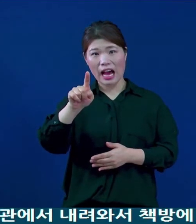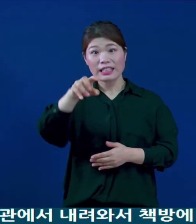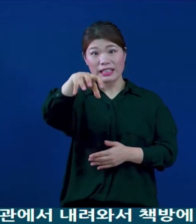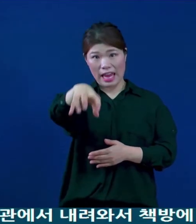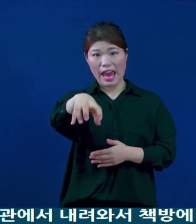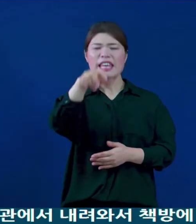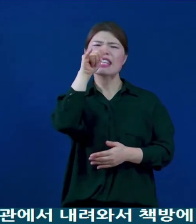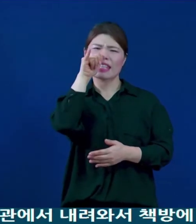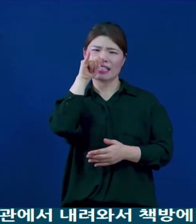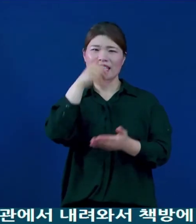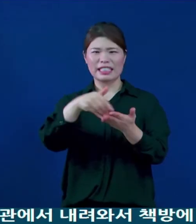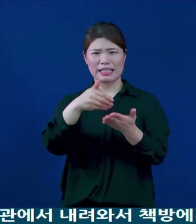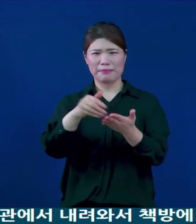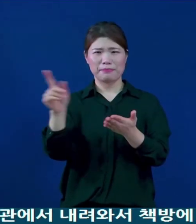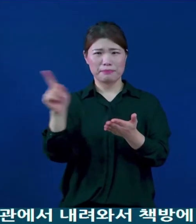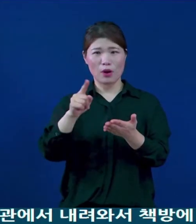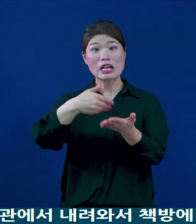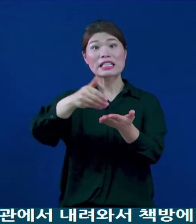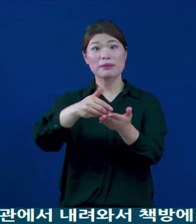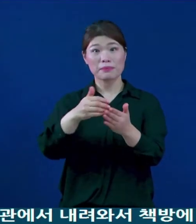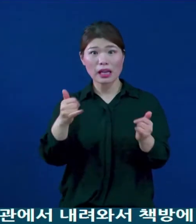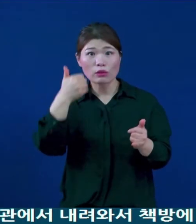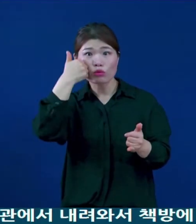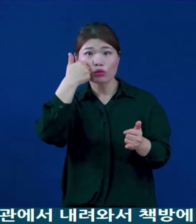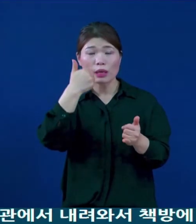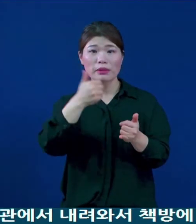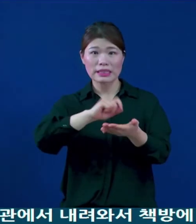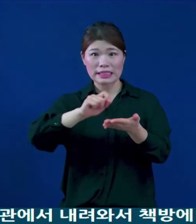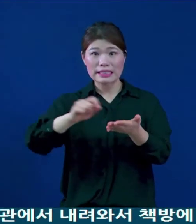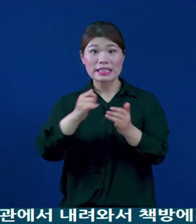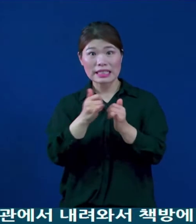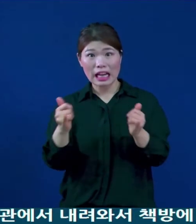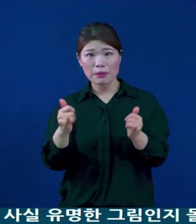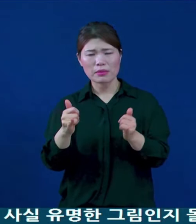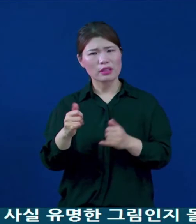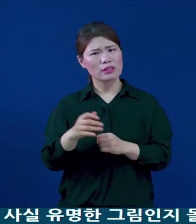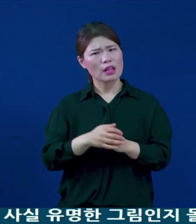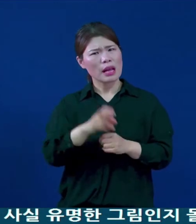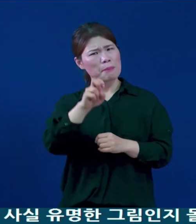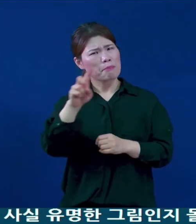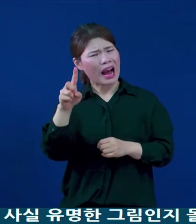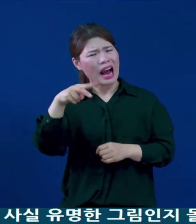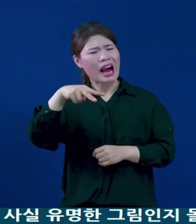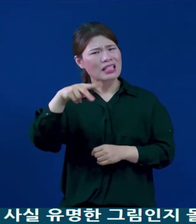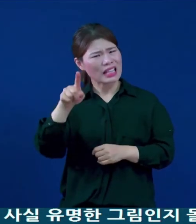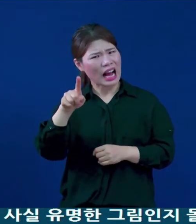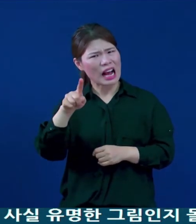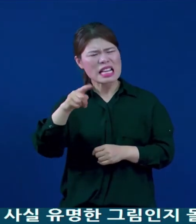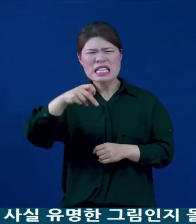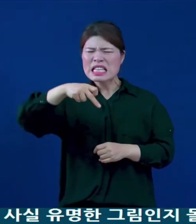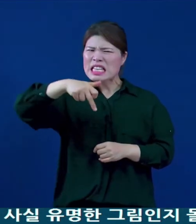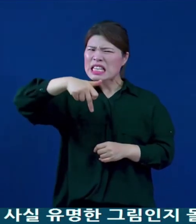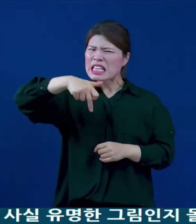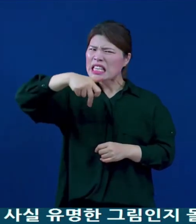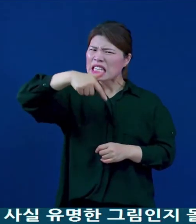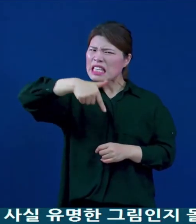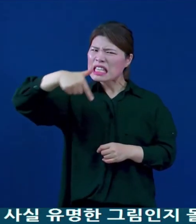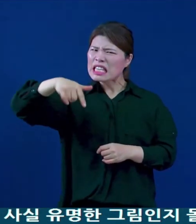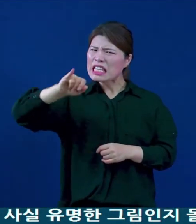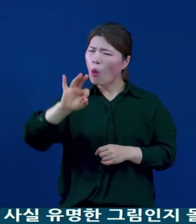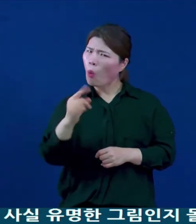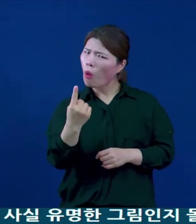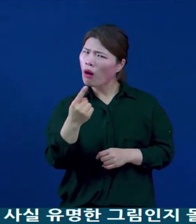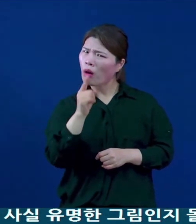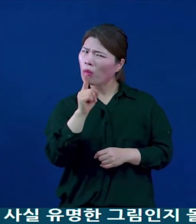합니다. 작가가 마사 찌온지 하간 이태리어를 제가 발음을 못해서 틀릴 수도 있는데 아까 그